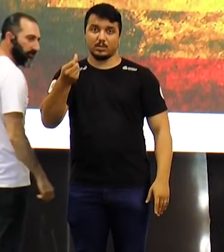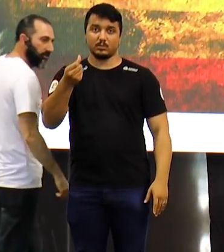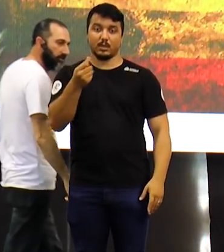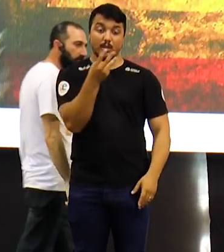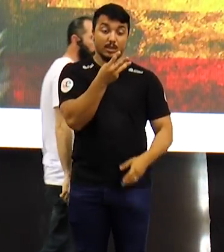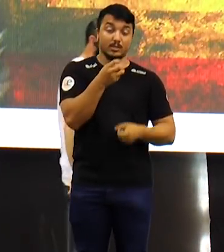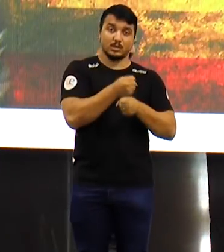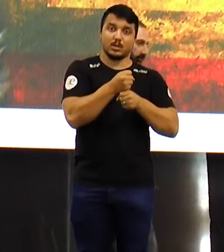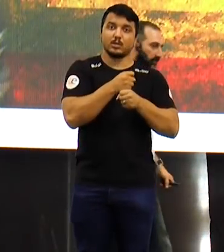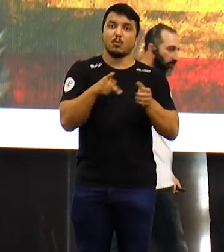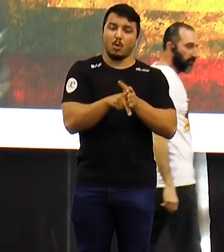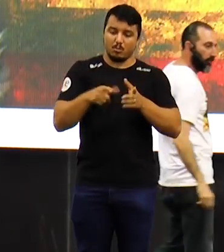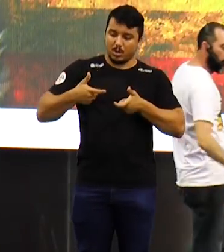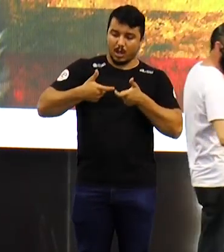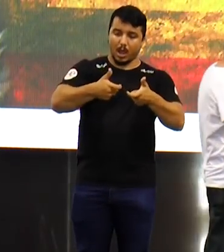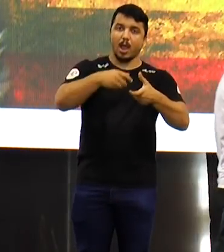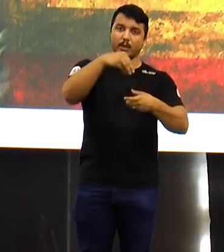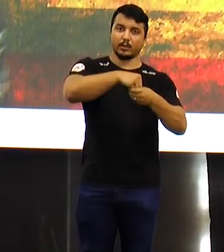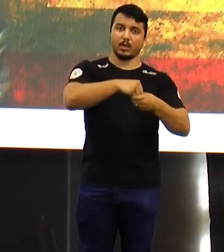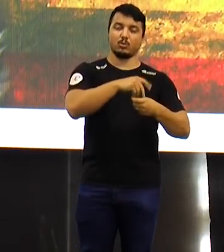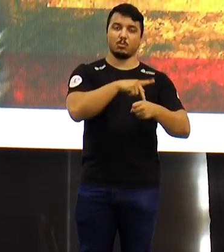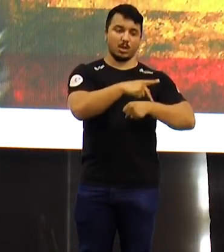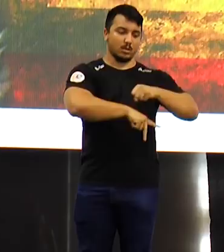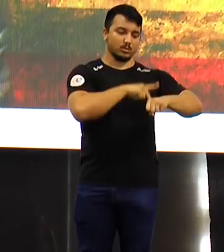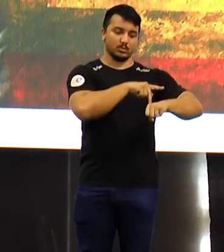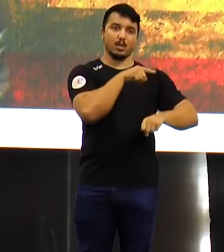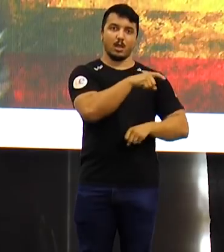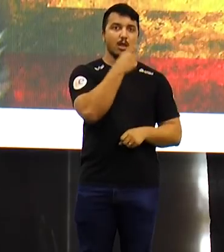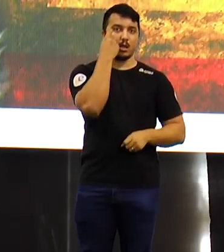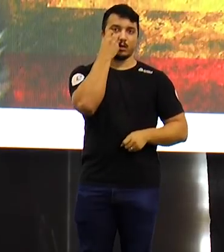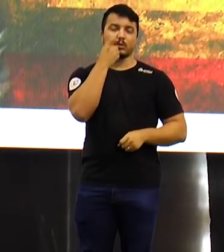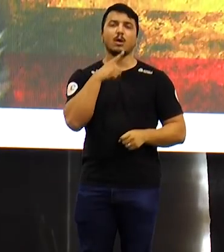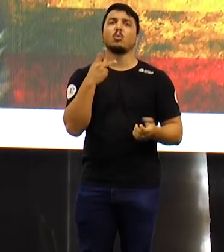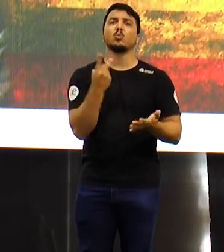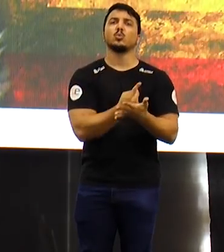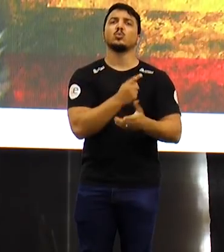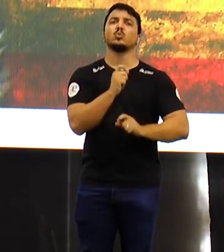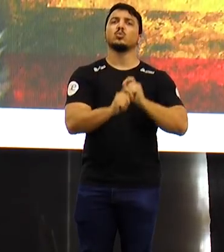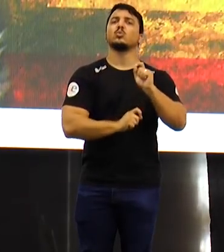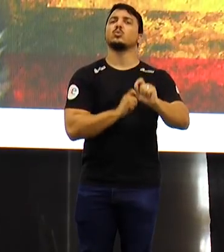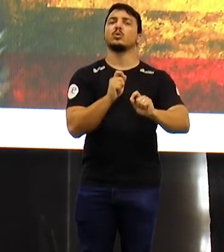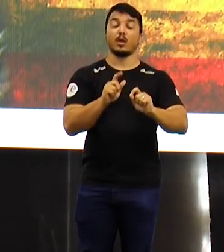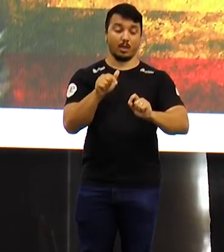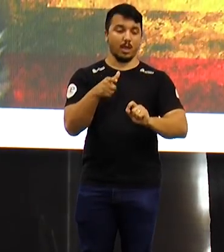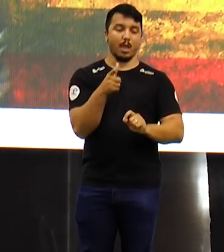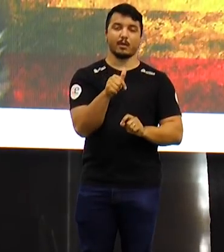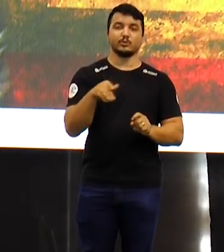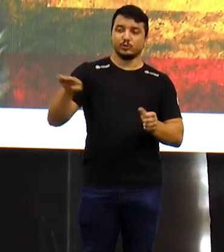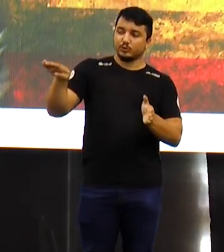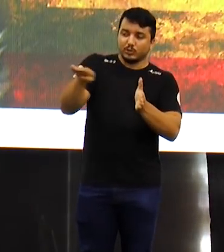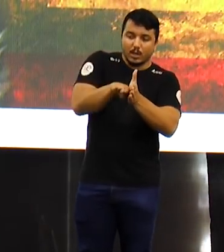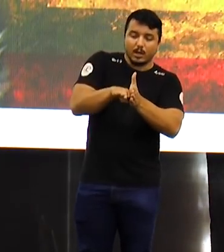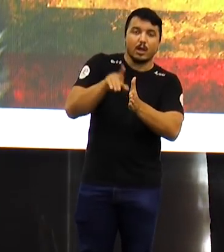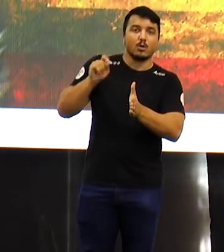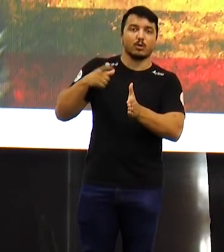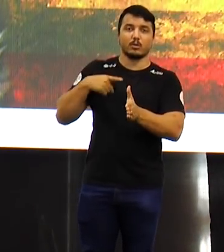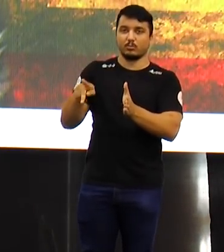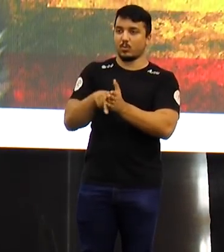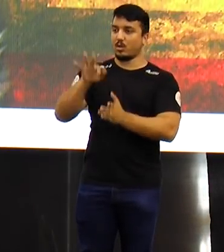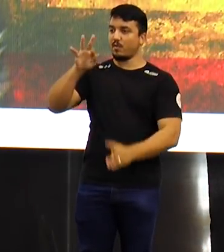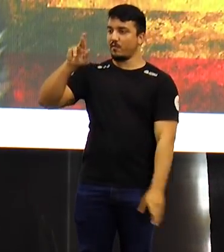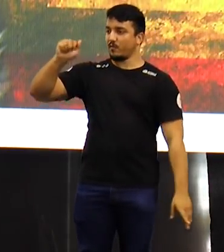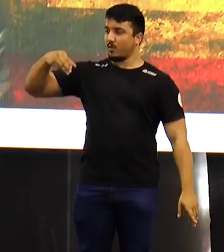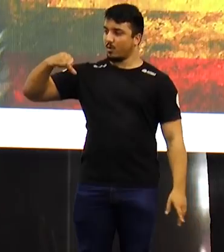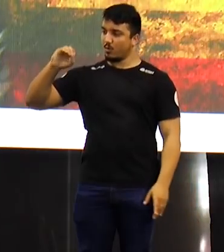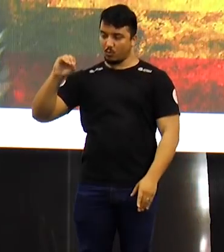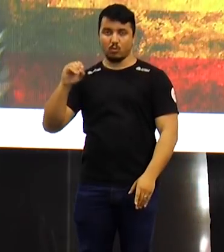para vocês? Sim. Então, o que envolveu a guerra civil? Envolveu a chegada exatamente de Franco,